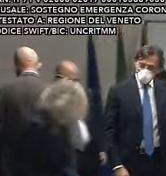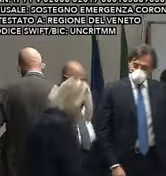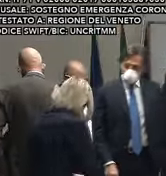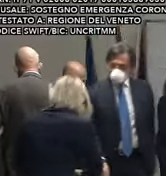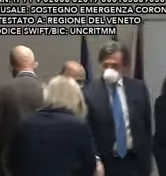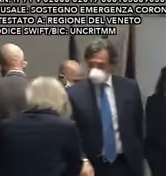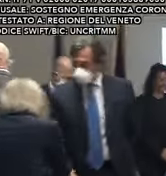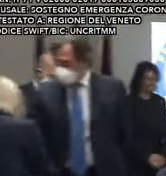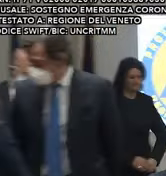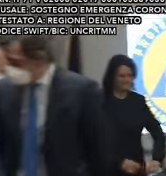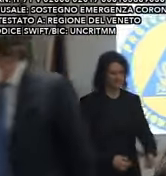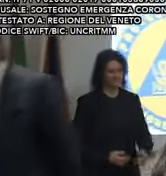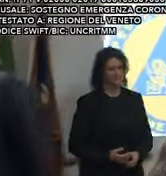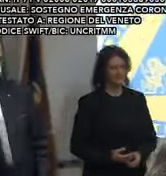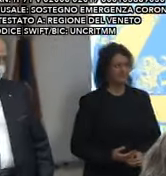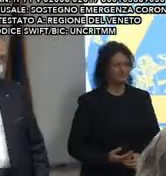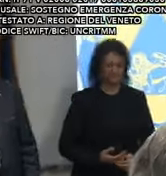Allora colleghi,